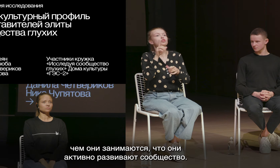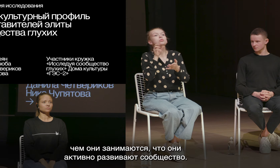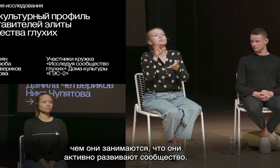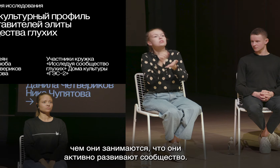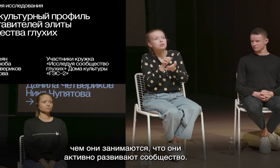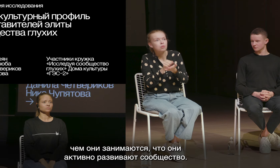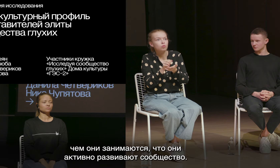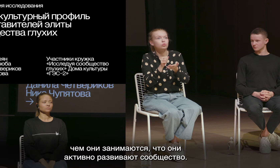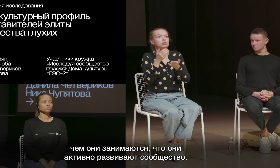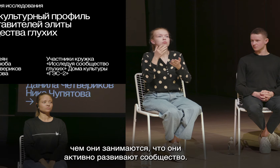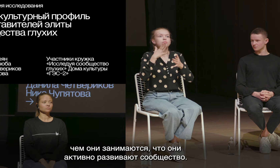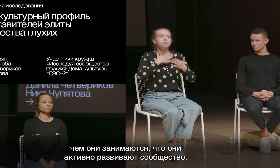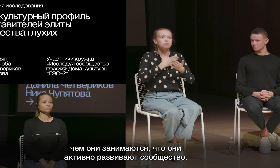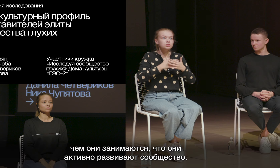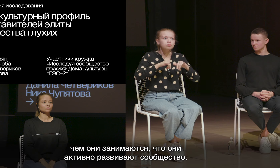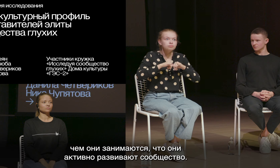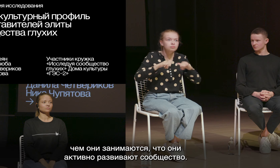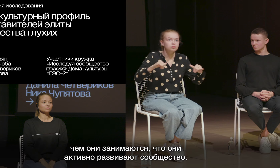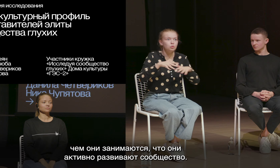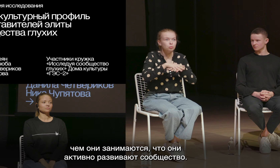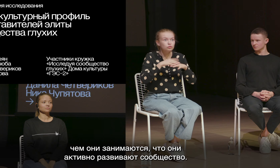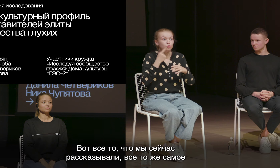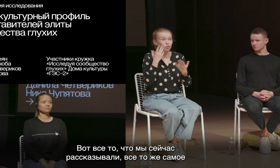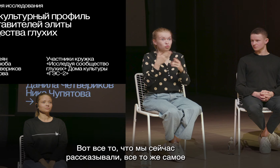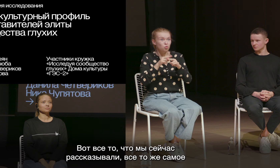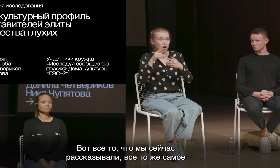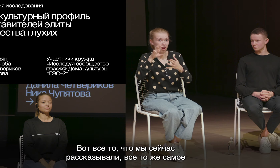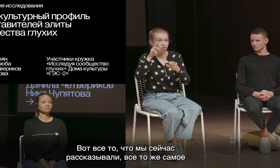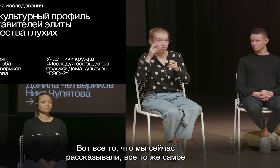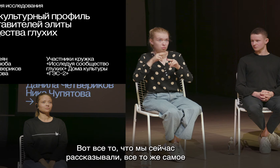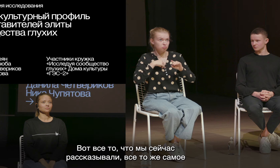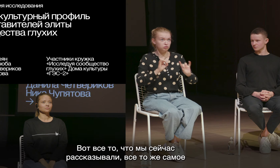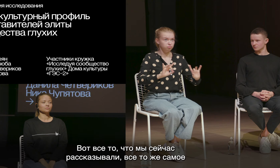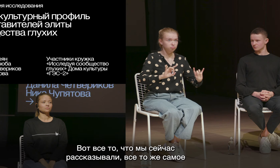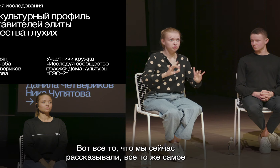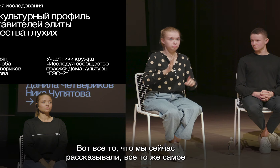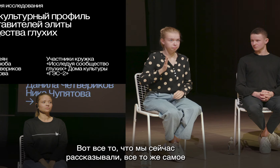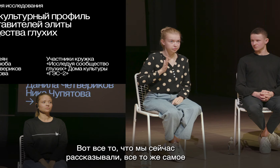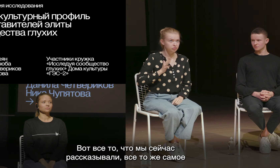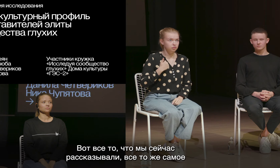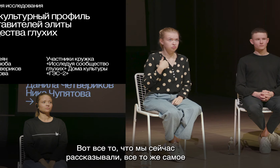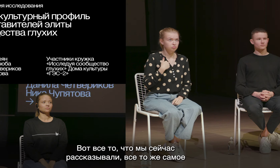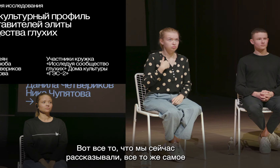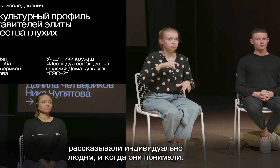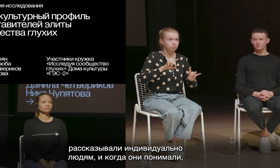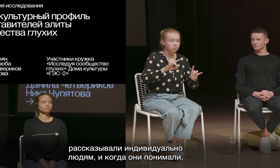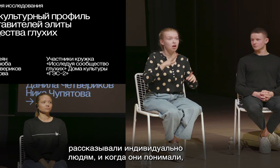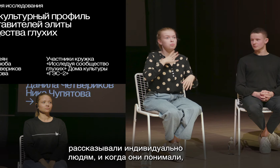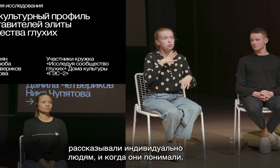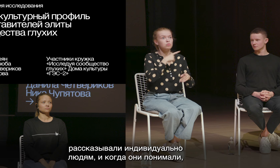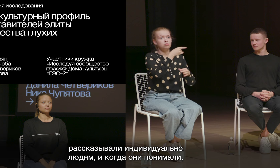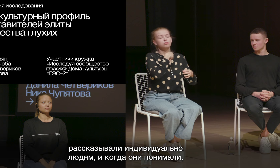статус, что они, чем они занимаются, что они активно развивают сообщество. Вот все то, что мы сейчас рассказывали, вот то же самое мы